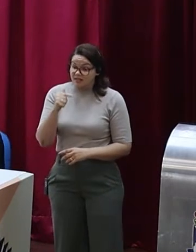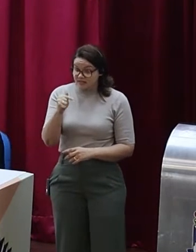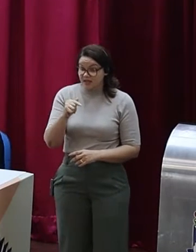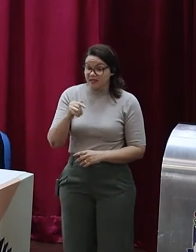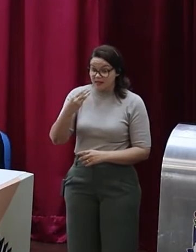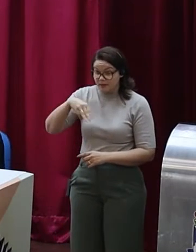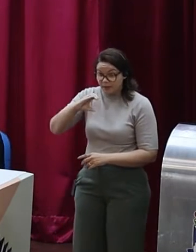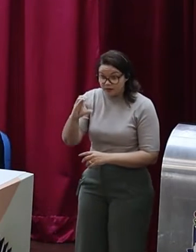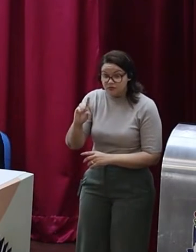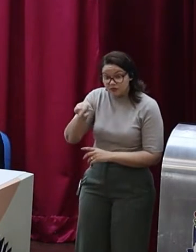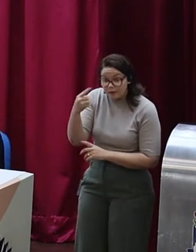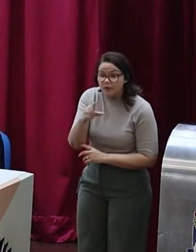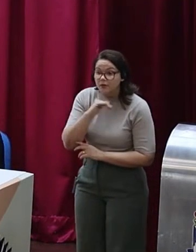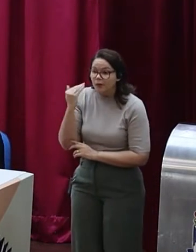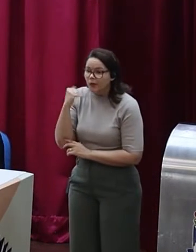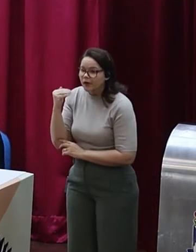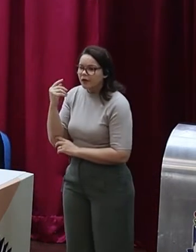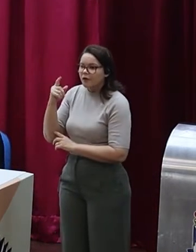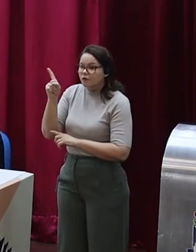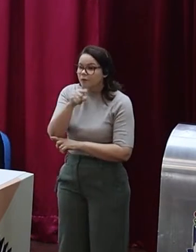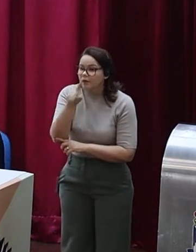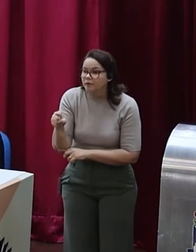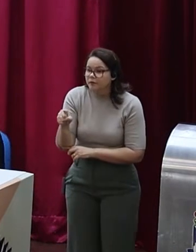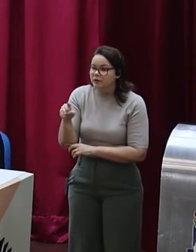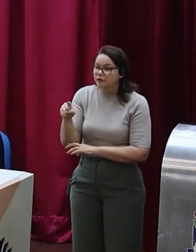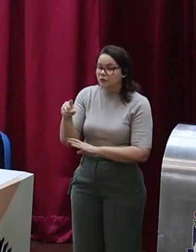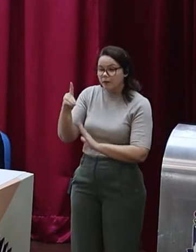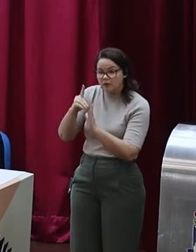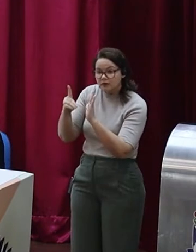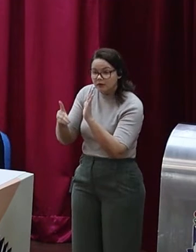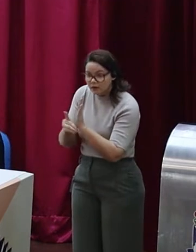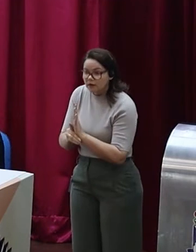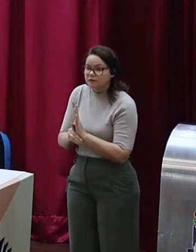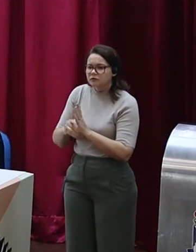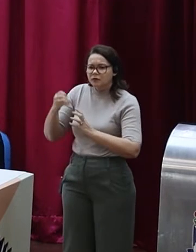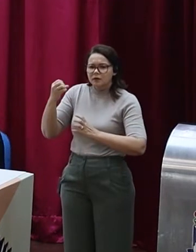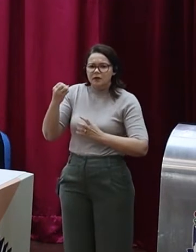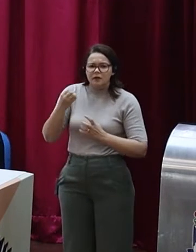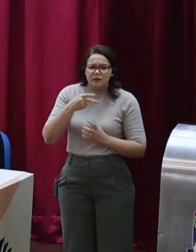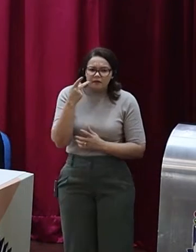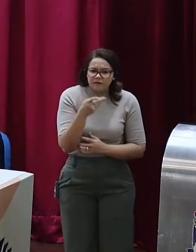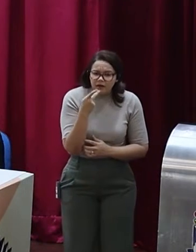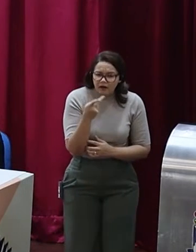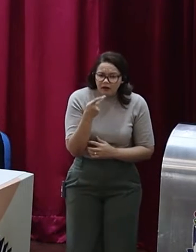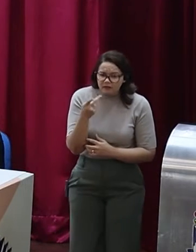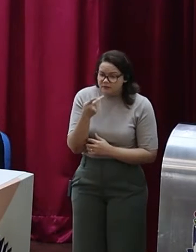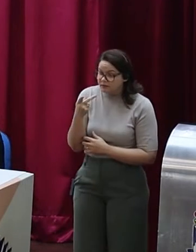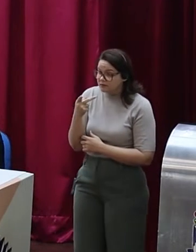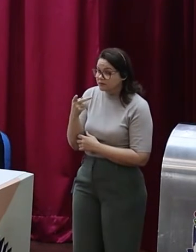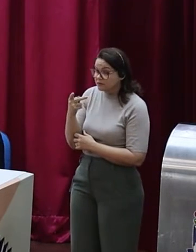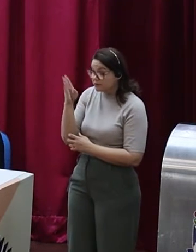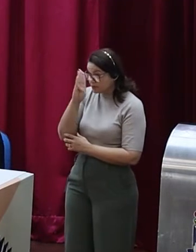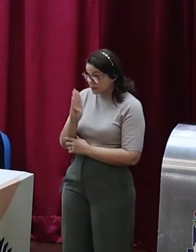decreto. Paraguay ficó na mano de Brasil y Argentina. O presidente de Argentina falaba